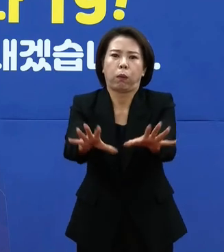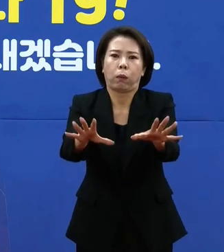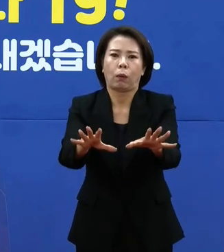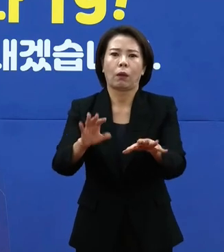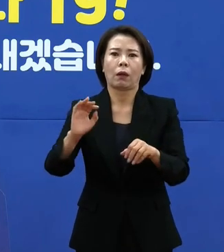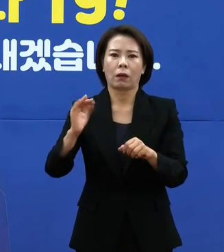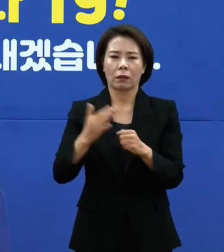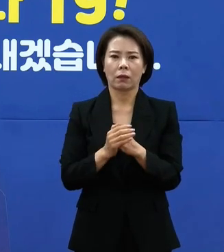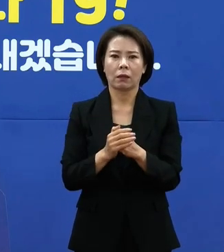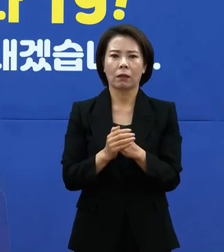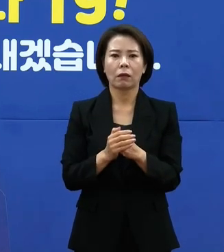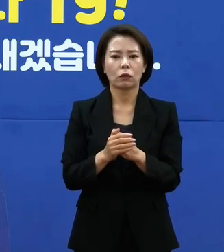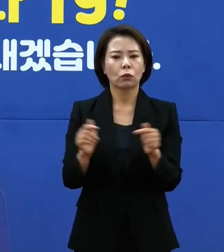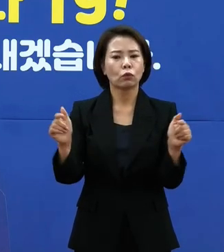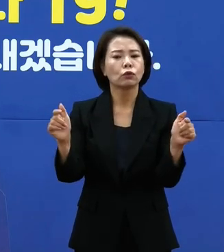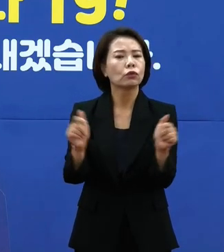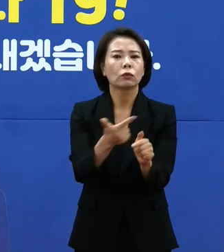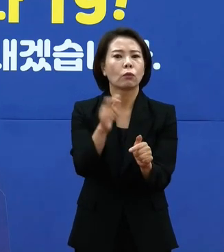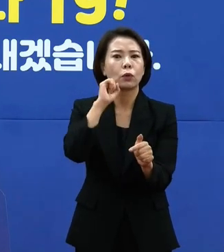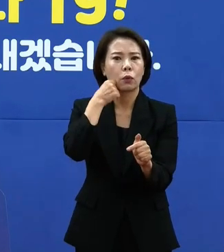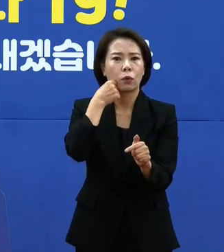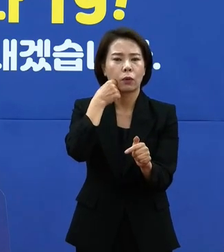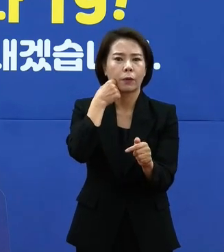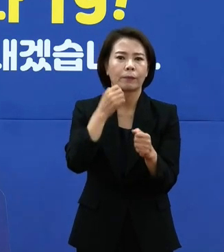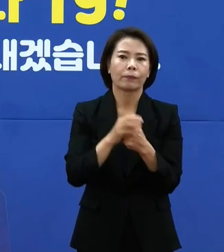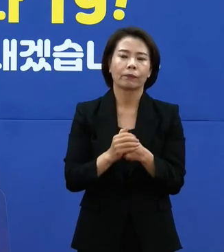이렇게 줄어들기가 쉽지 않은 것 같습니다.